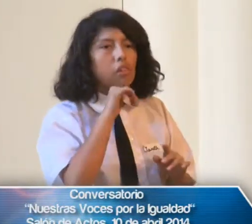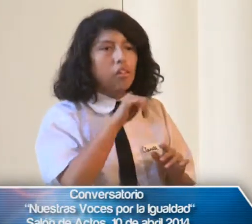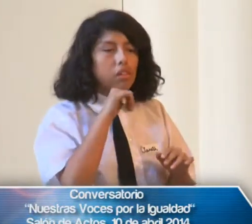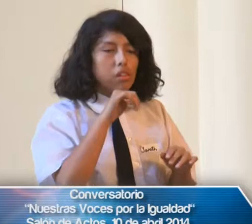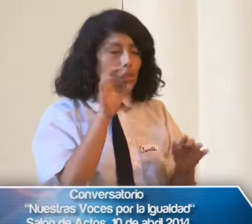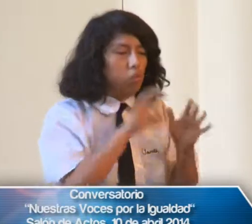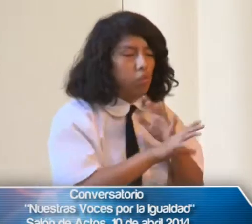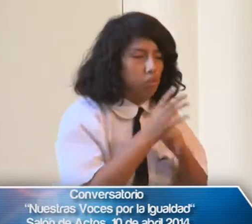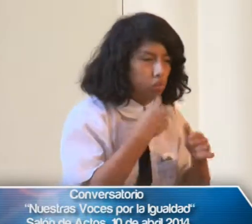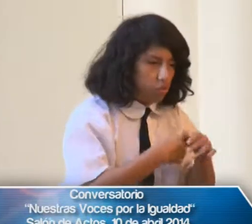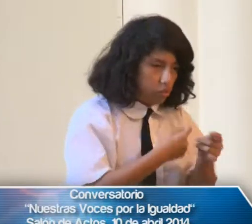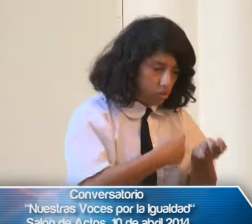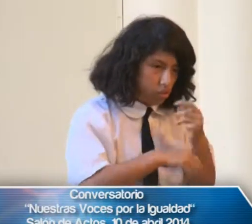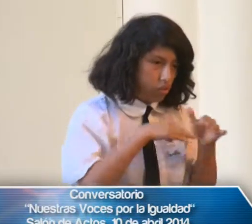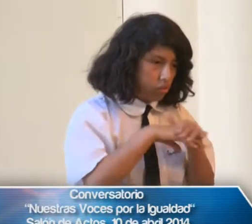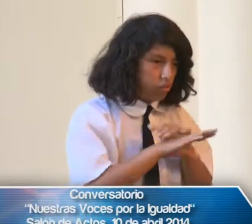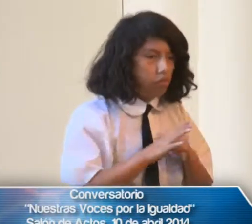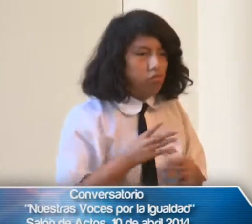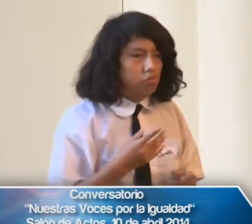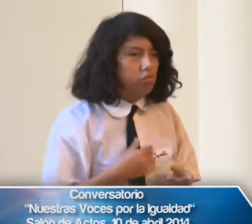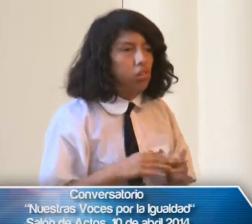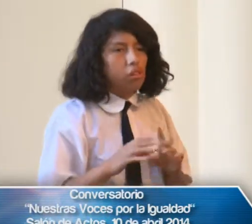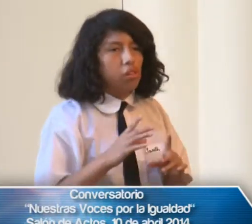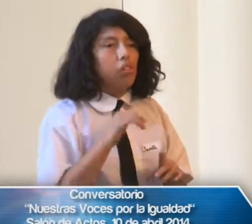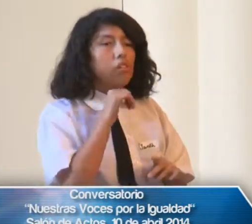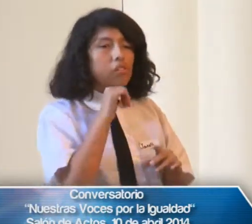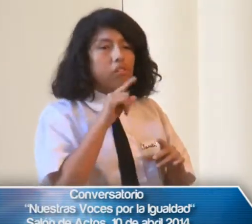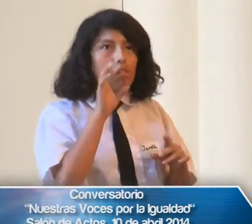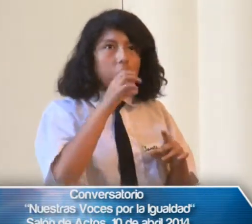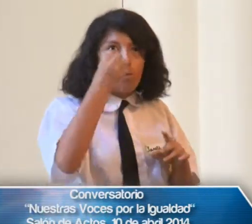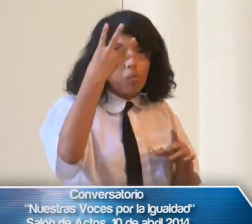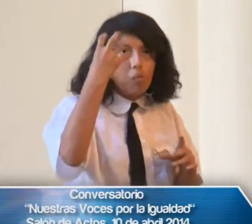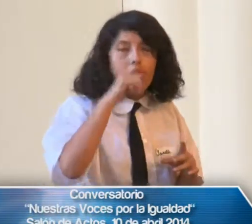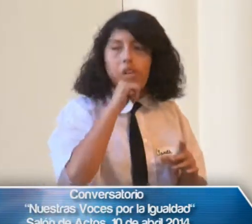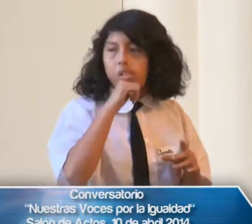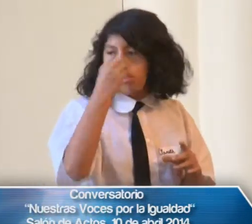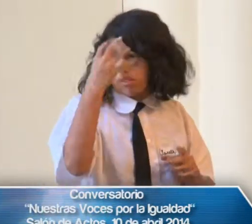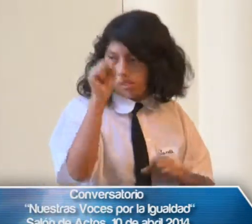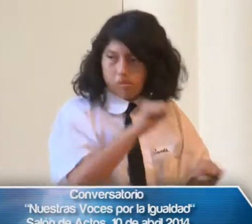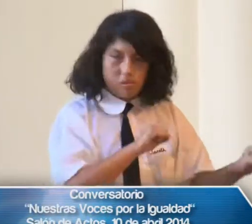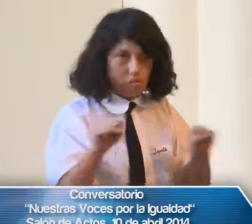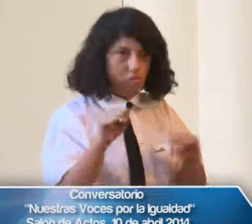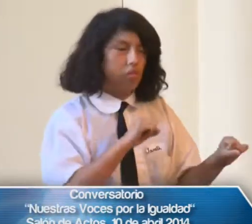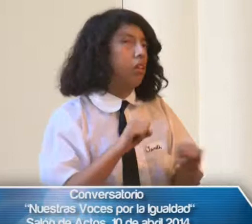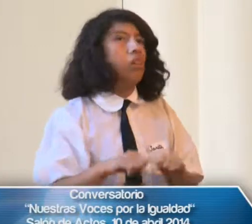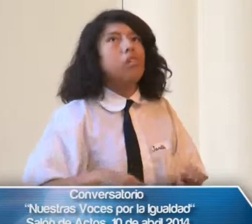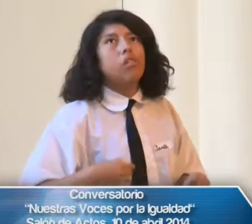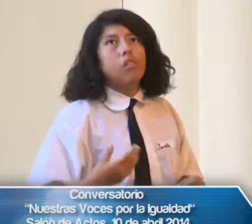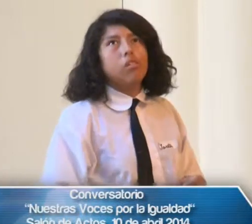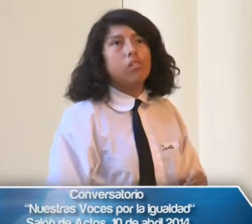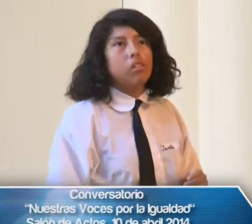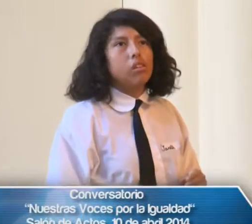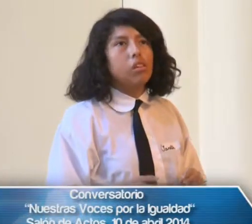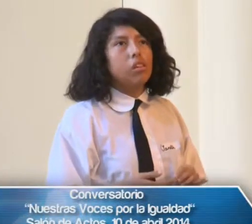si un auto sale necesitaríamos que estos garajes tengan luces los centros comerciales también si yo estoy un centro comercial y hay un temblor